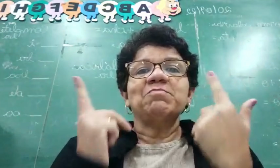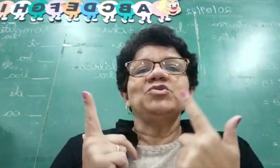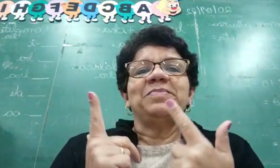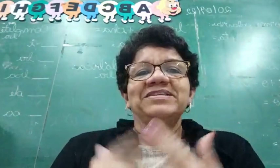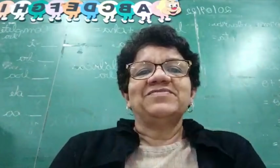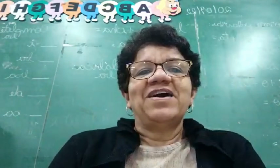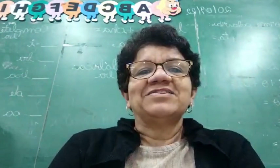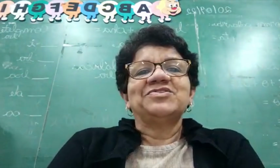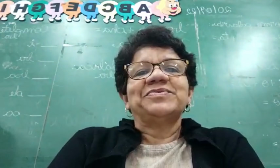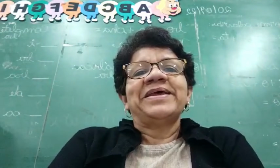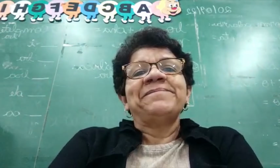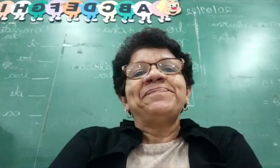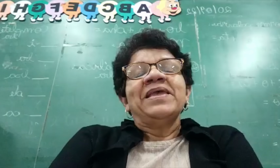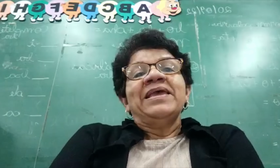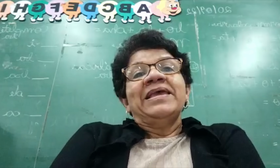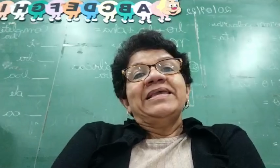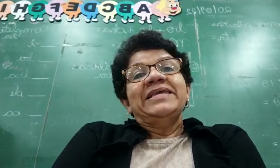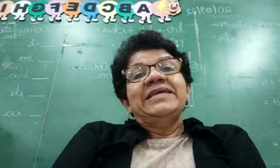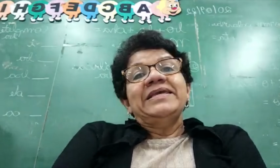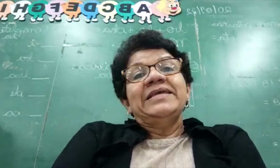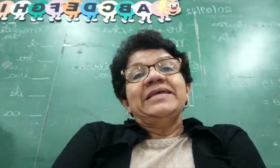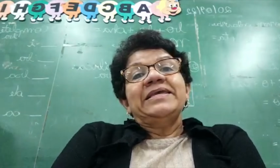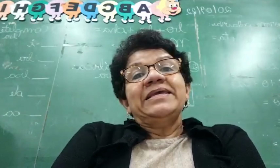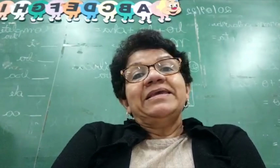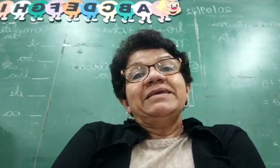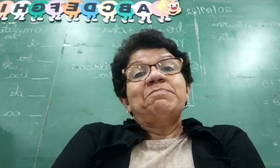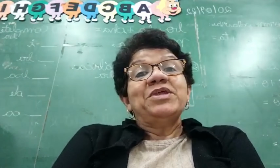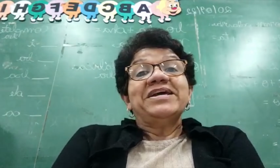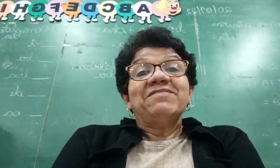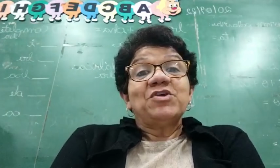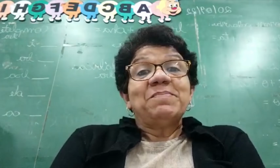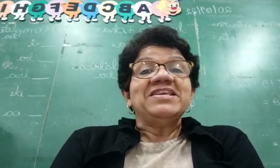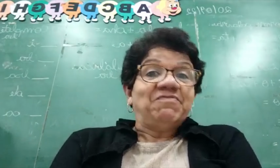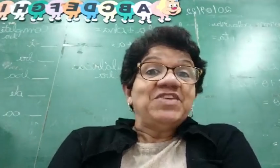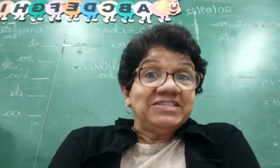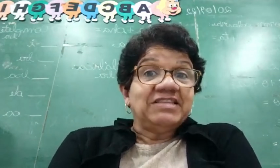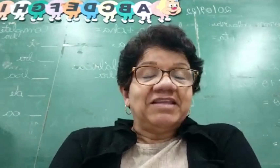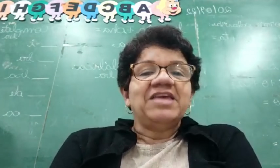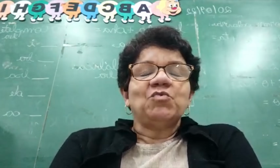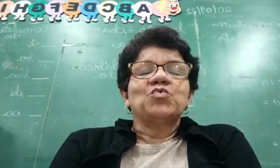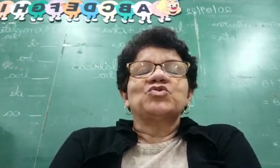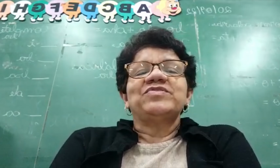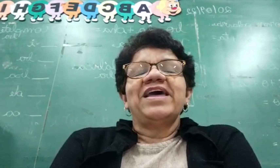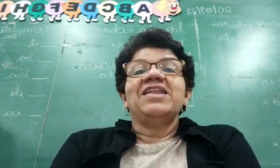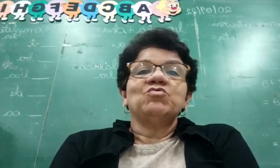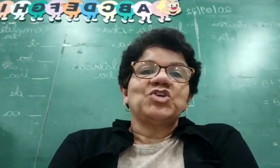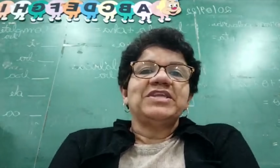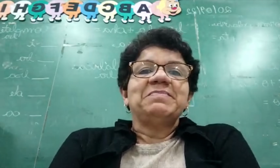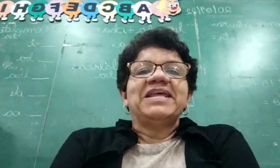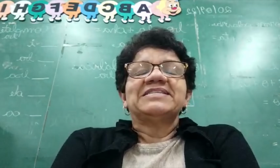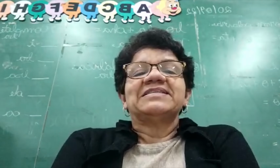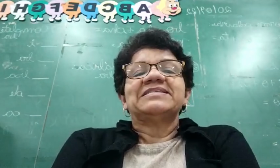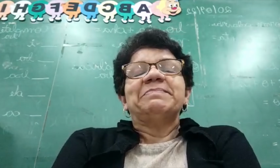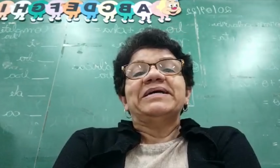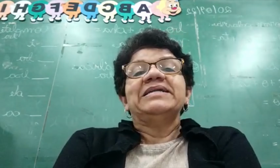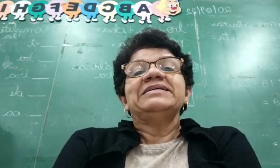muito mais fácil, né? E por incrível que pareça, fiz. Entrei no curso dela. Eu já terminei essa semana.